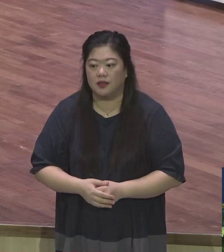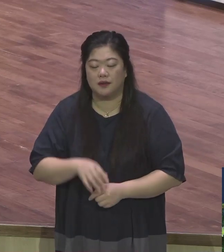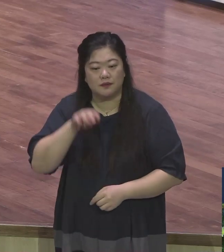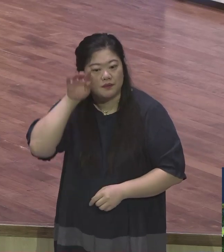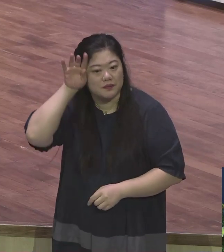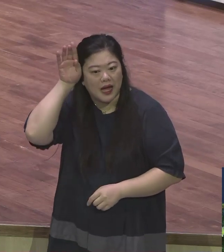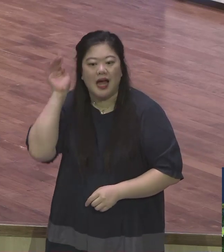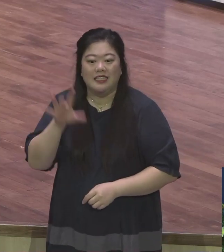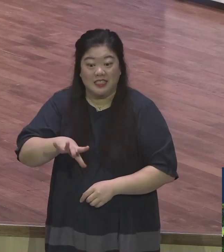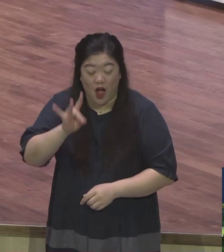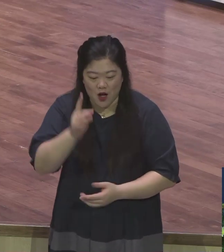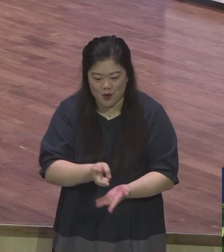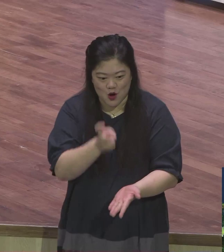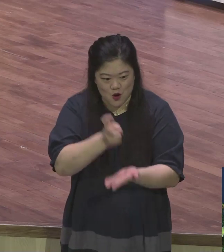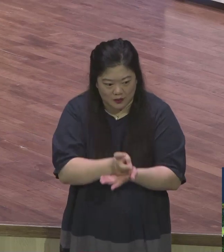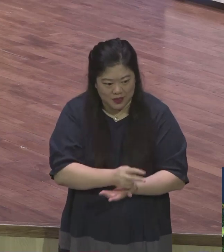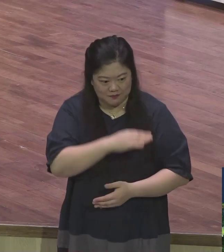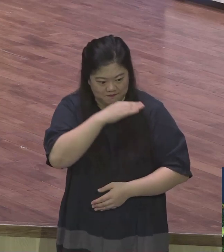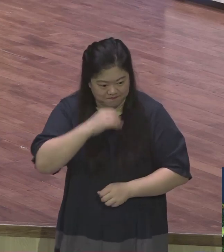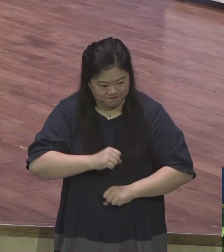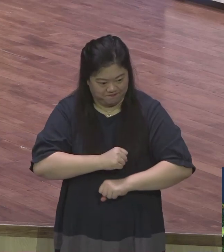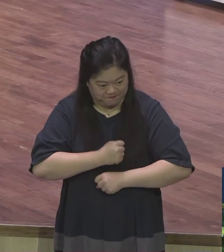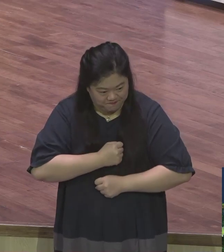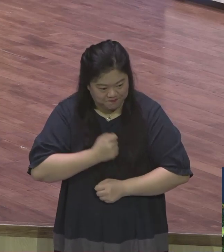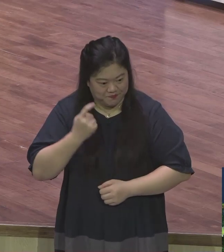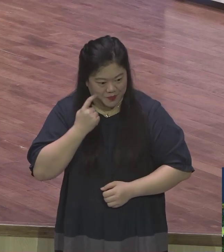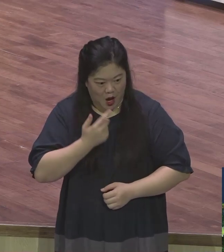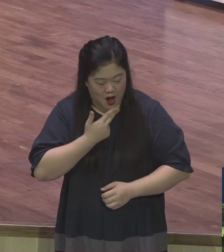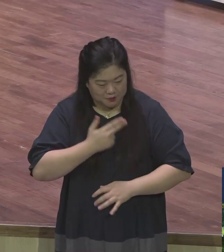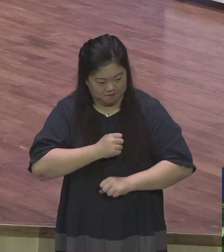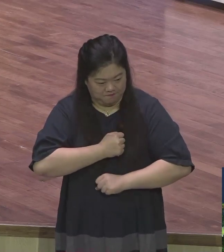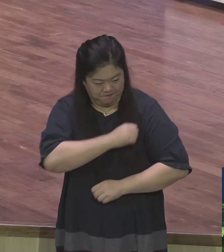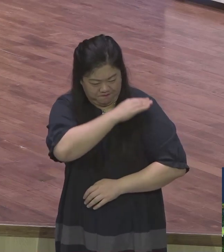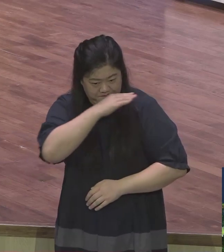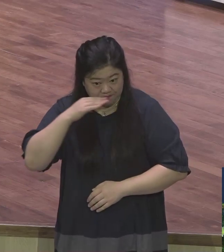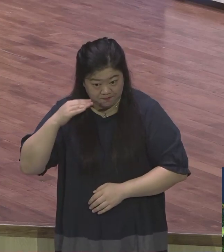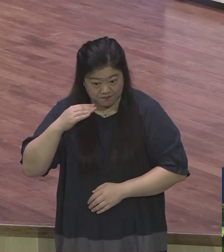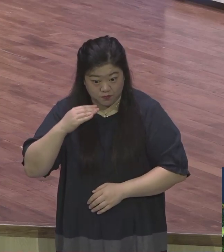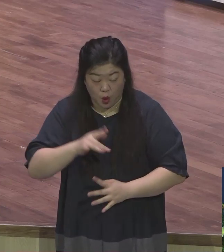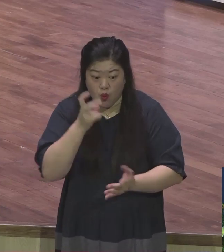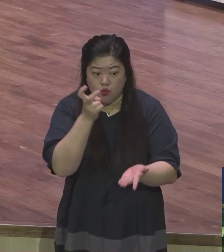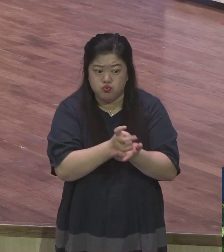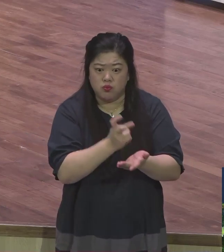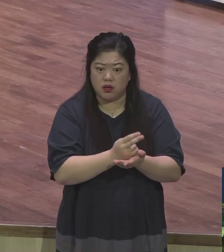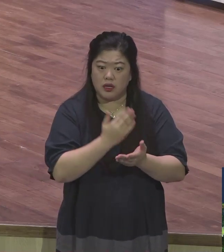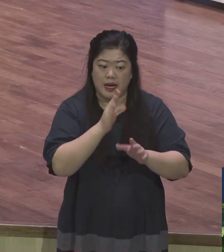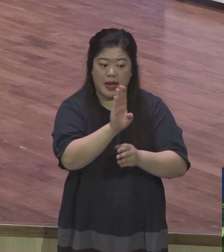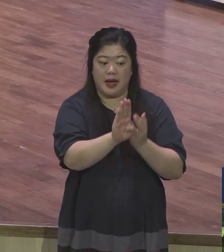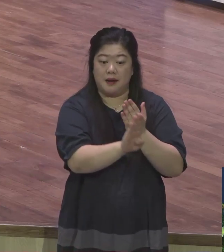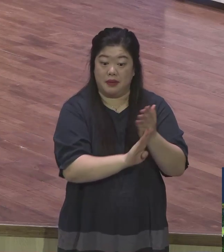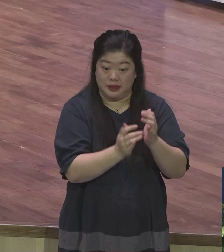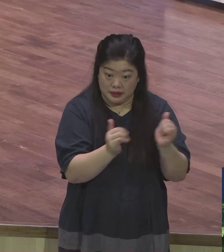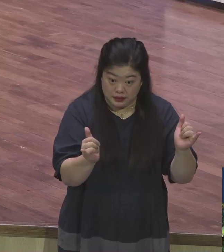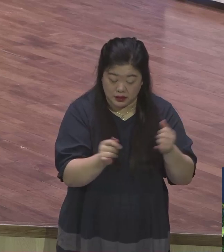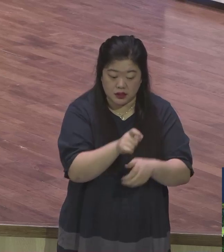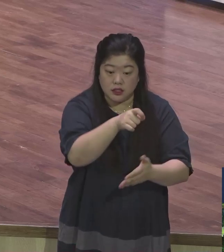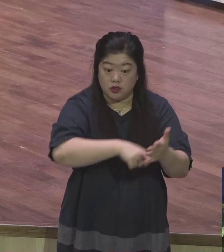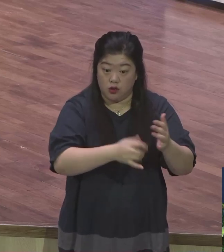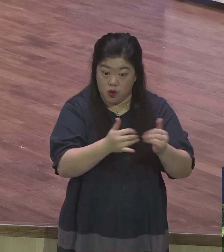개명 철저히 지키고 애쓰지만 목숨 걸지요. 사람들은 바르셔인 스위관들은요.